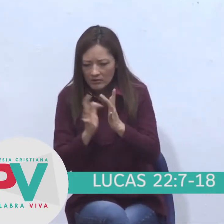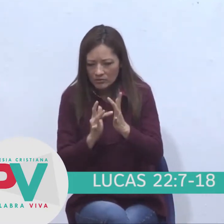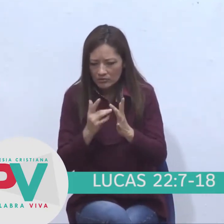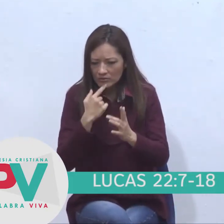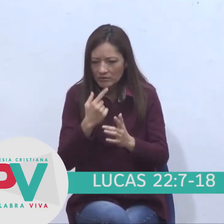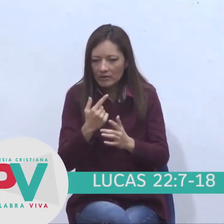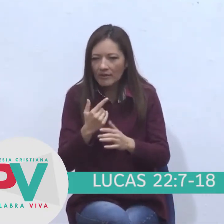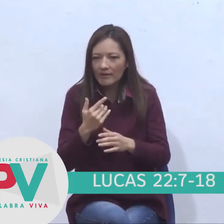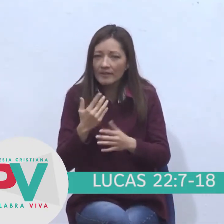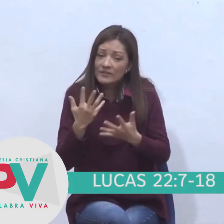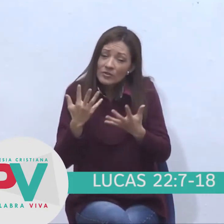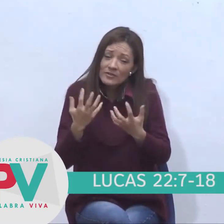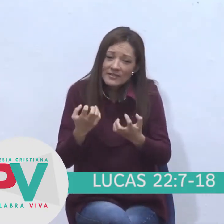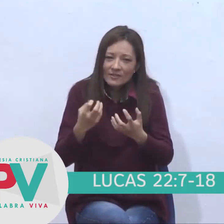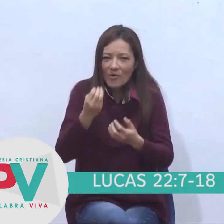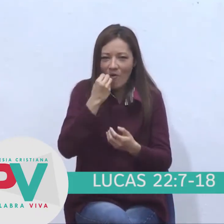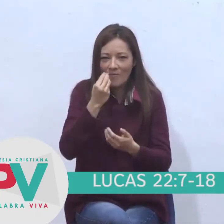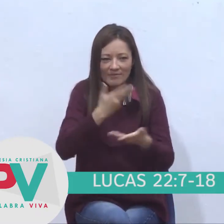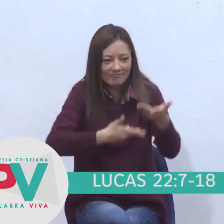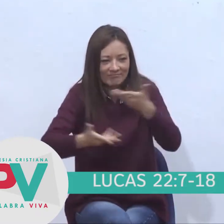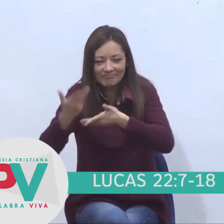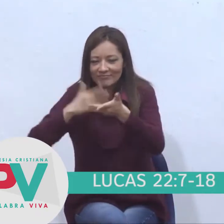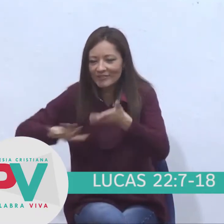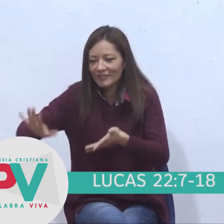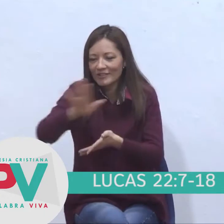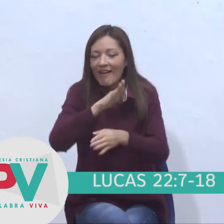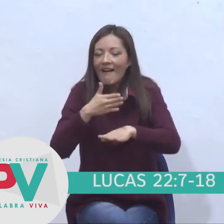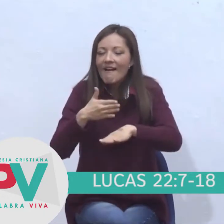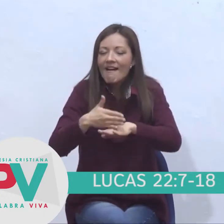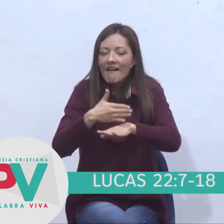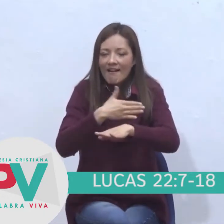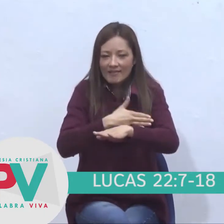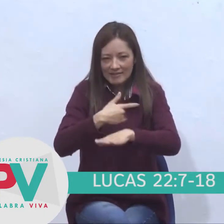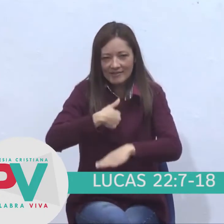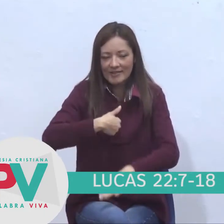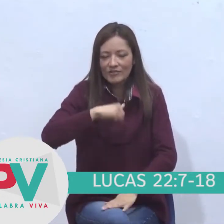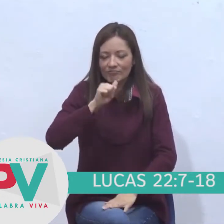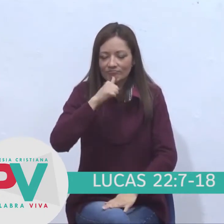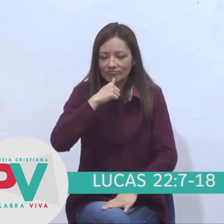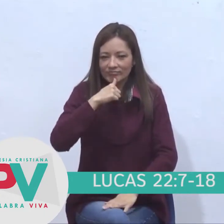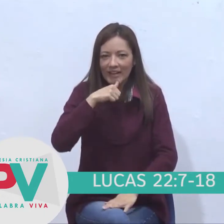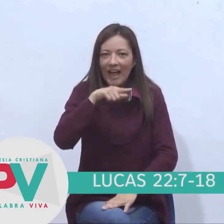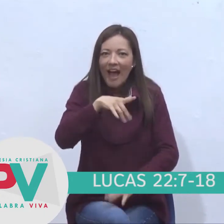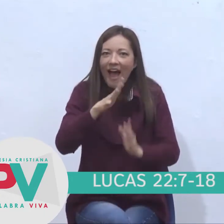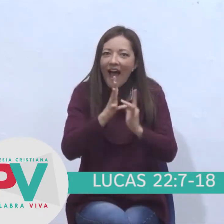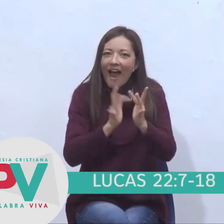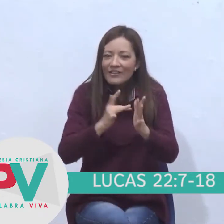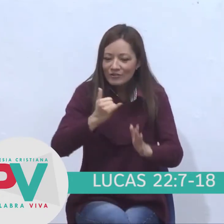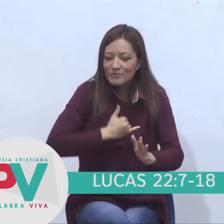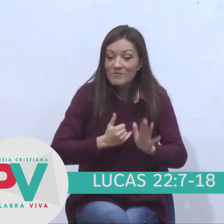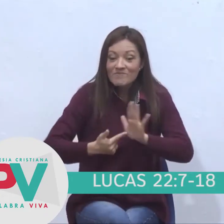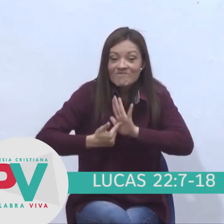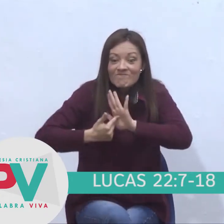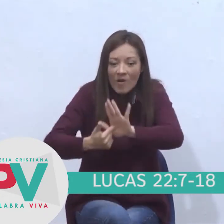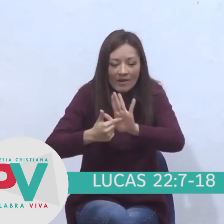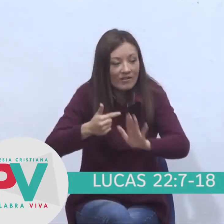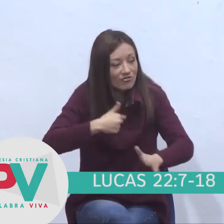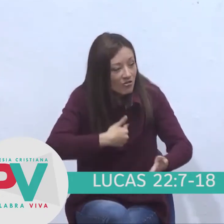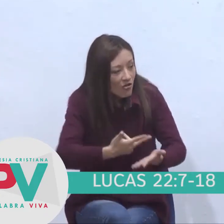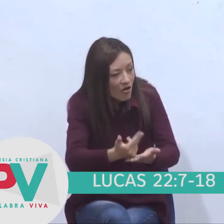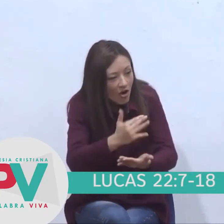padezca. Lucas nos está contando que él mismo se está declarando: yo soy el cordero que hoy es necesario que sea